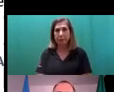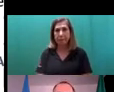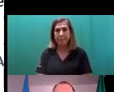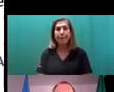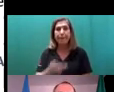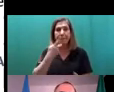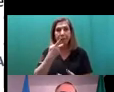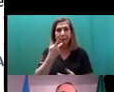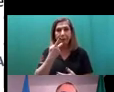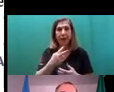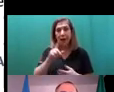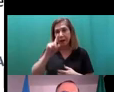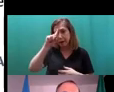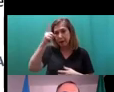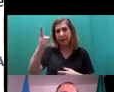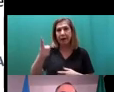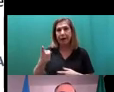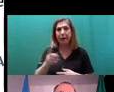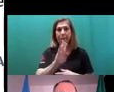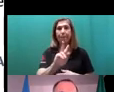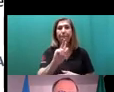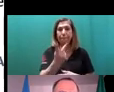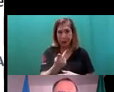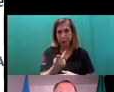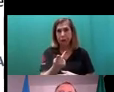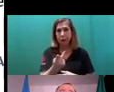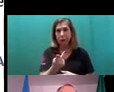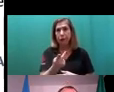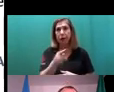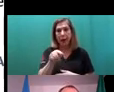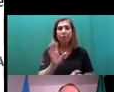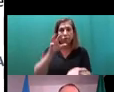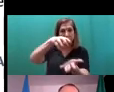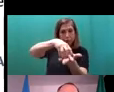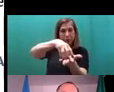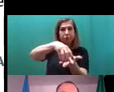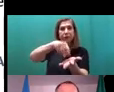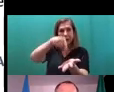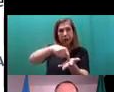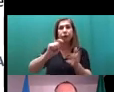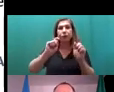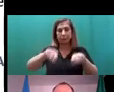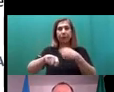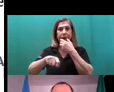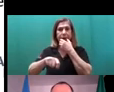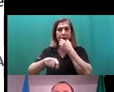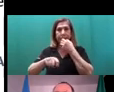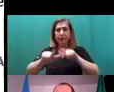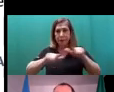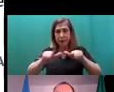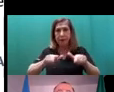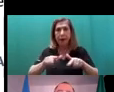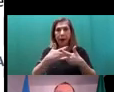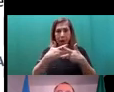reforçar a ideia que Belo Horizonte é um grande exemplo de como sim se podem fazer bem as coisas,